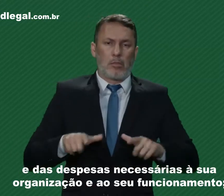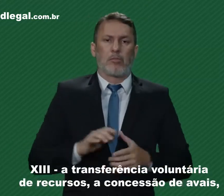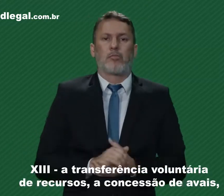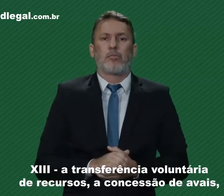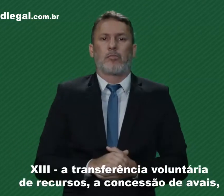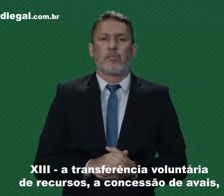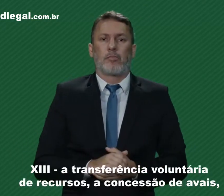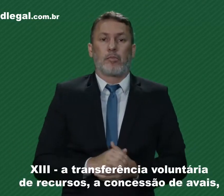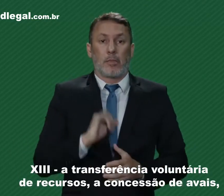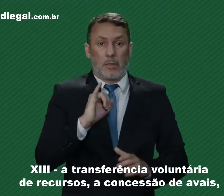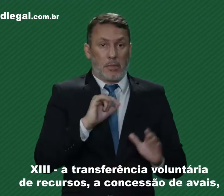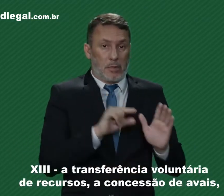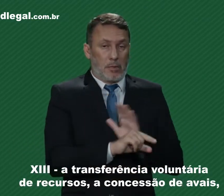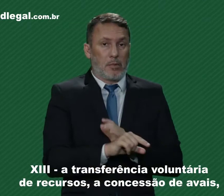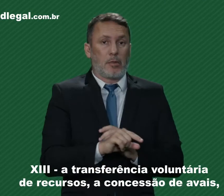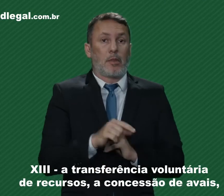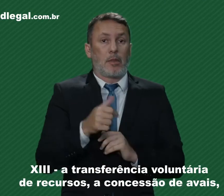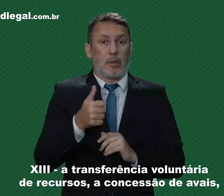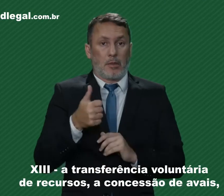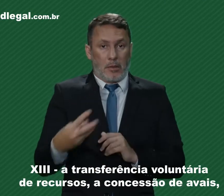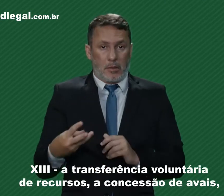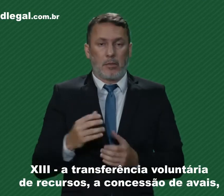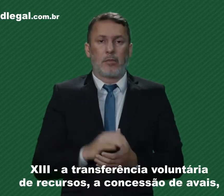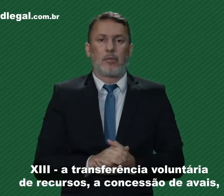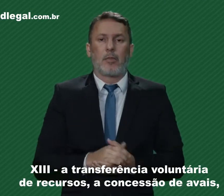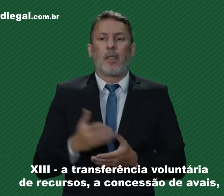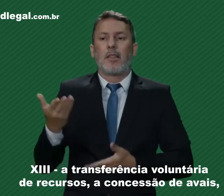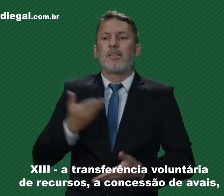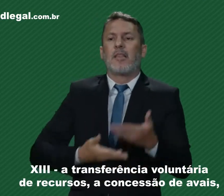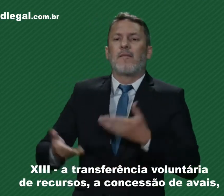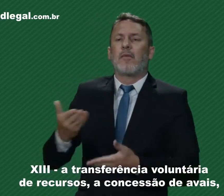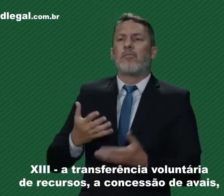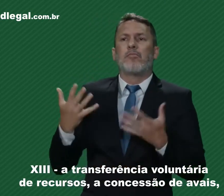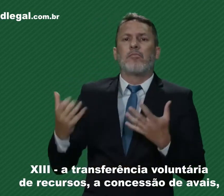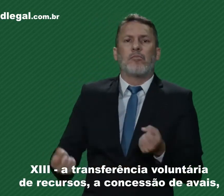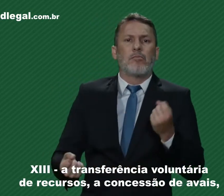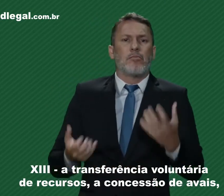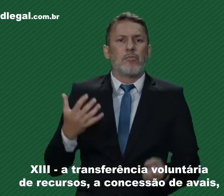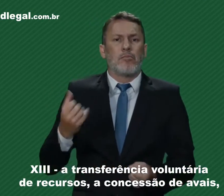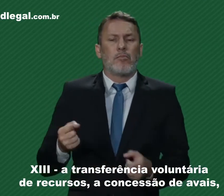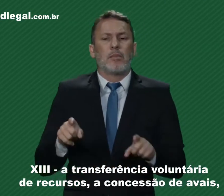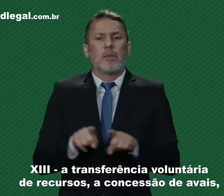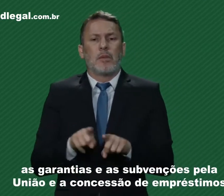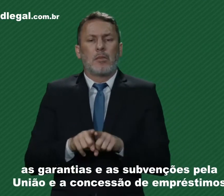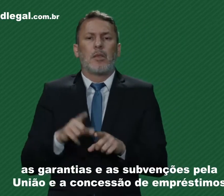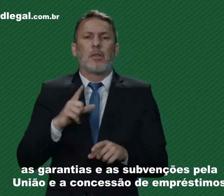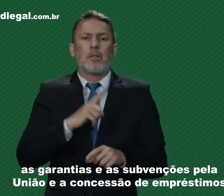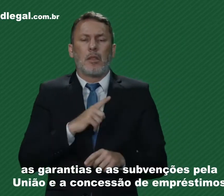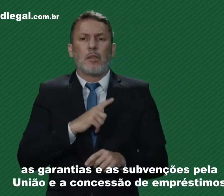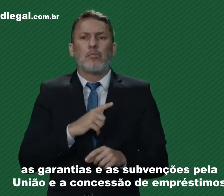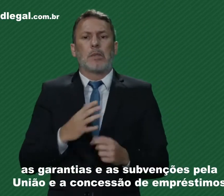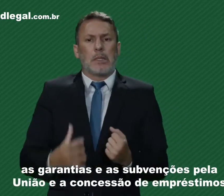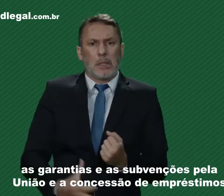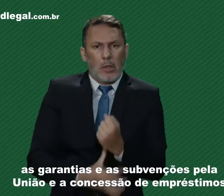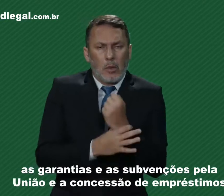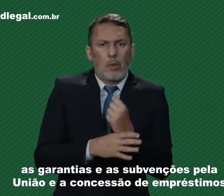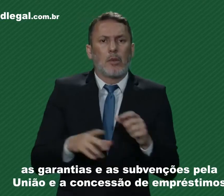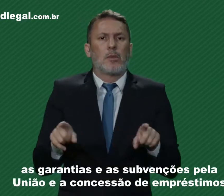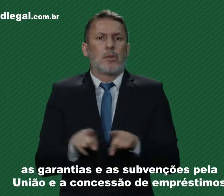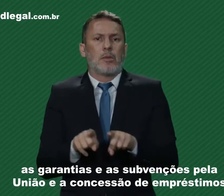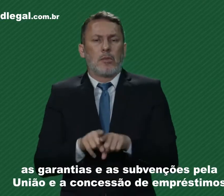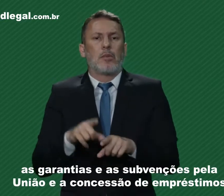funcionamento. Inciso 13. A transferência voluntária de recursos, a concessão de avais, as garantias e